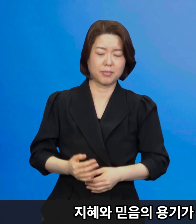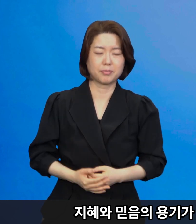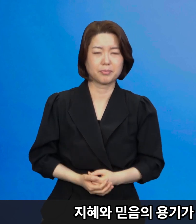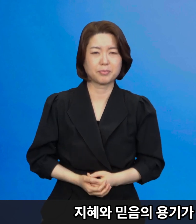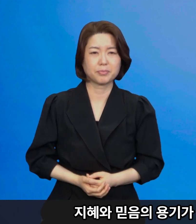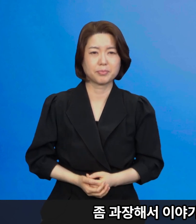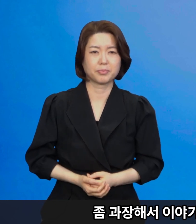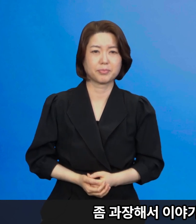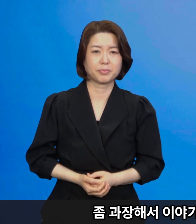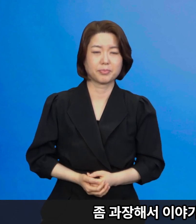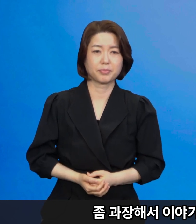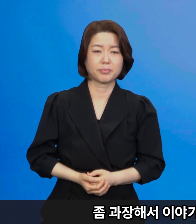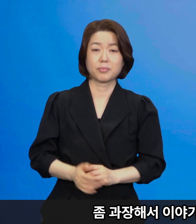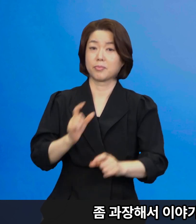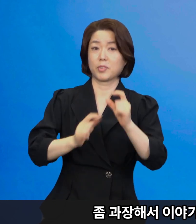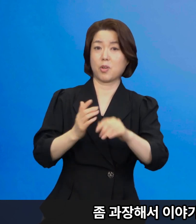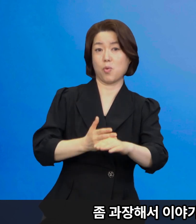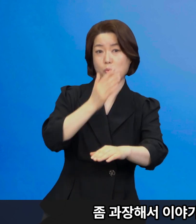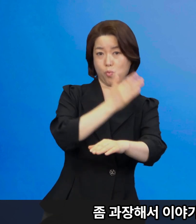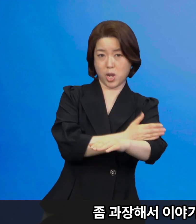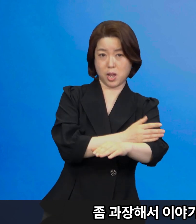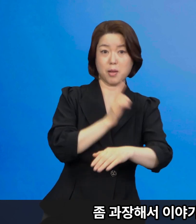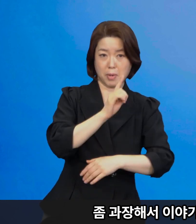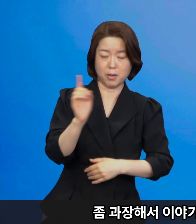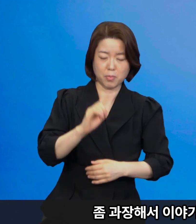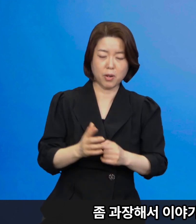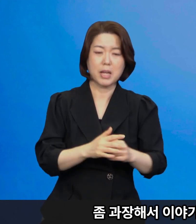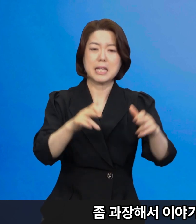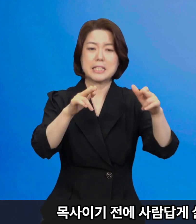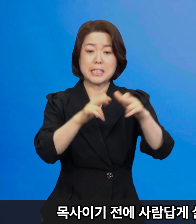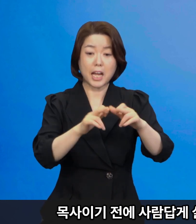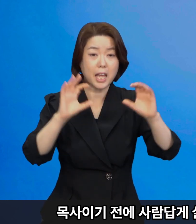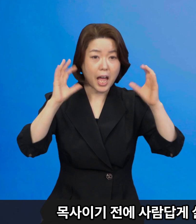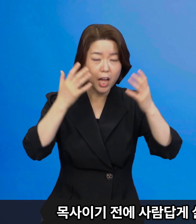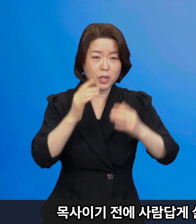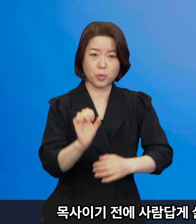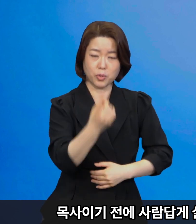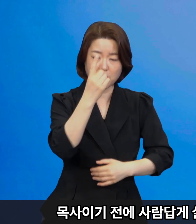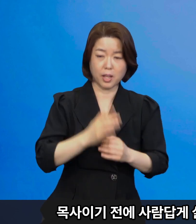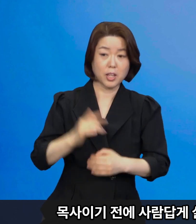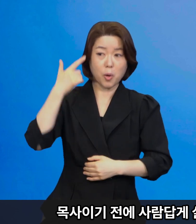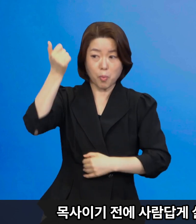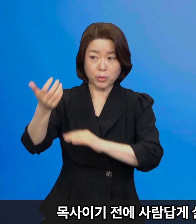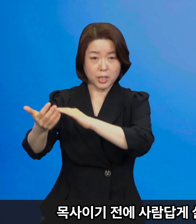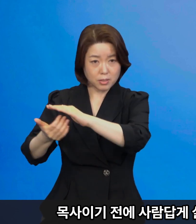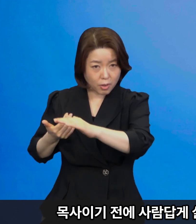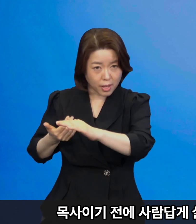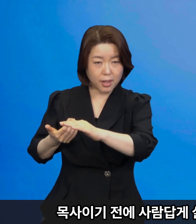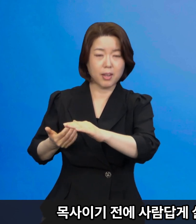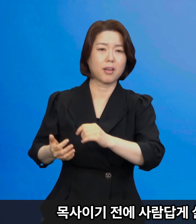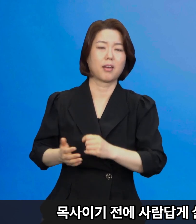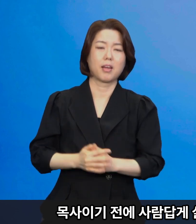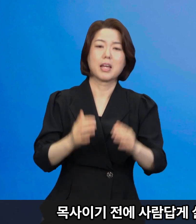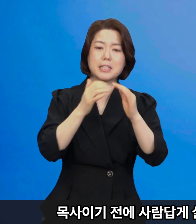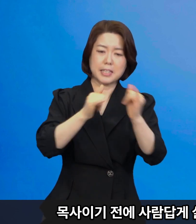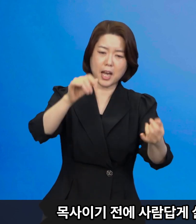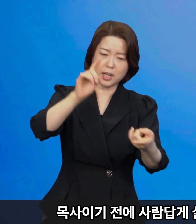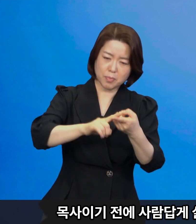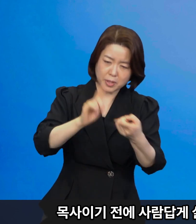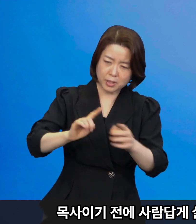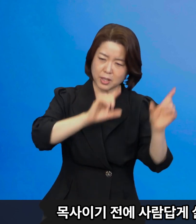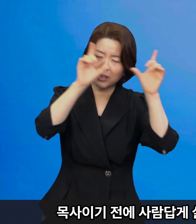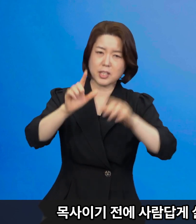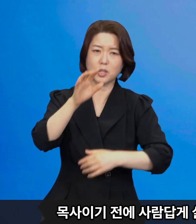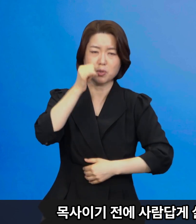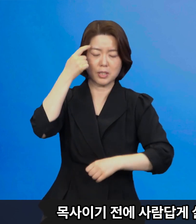되겠습니다. 좀 과장해서 이야기하자면 장애 아이로 인해 목사이기 전에 사람답게 살 수